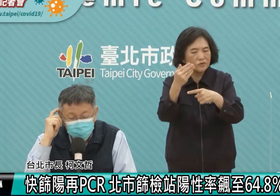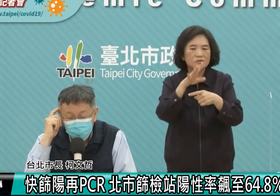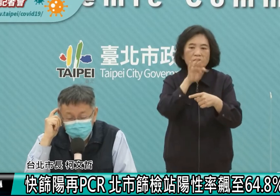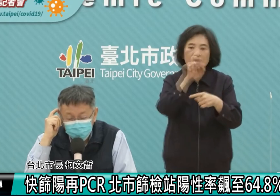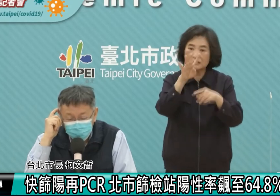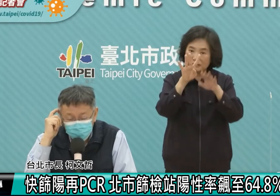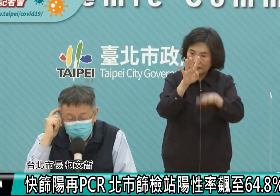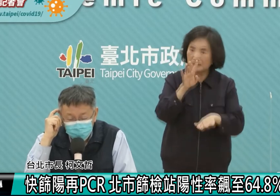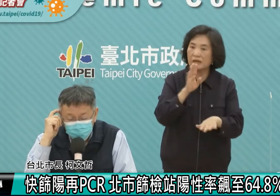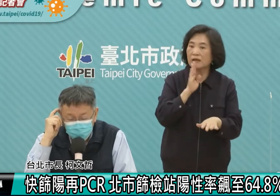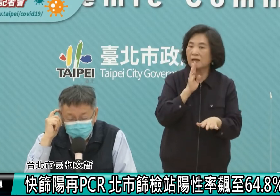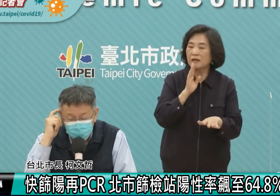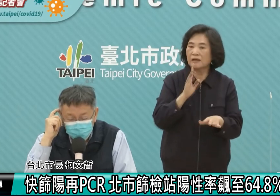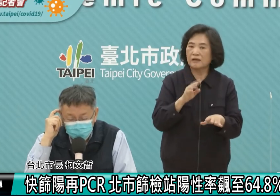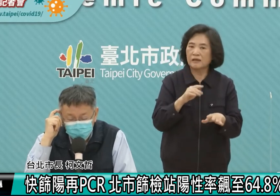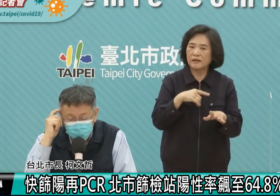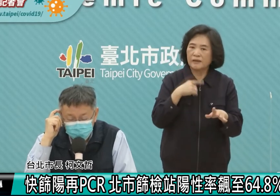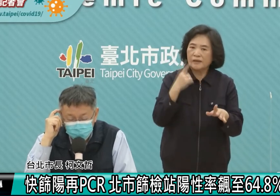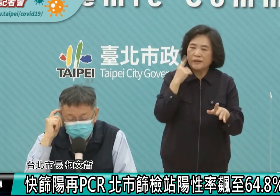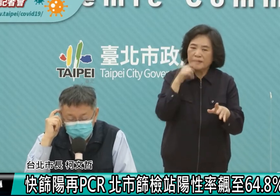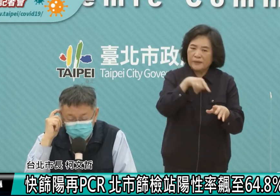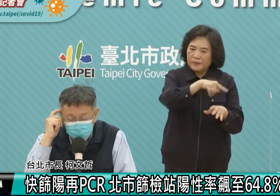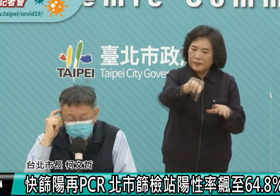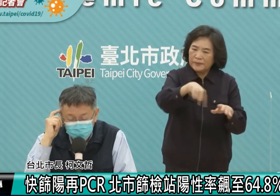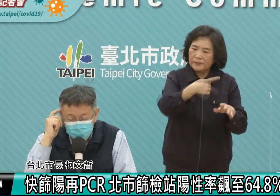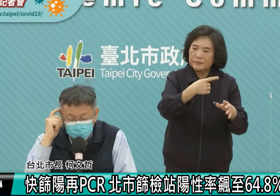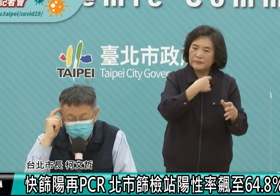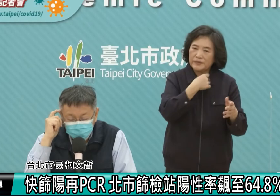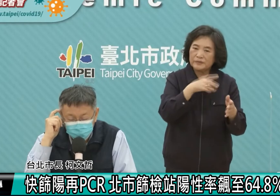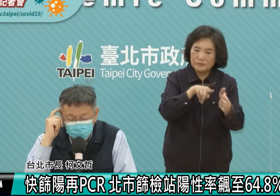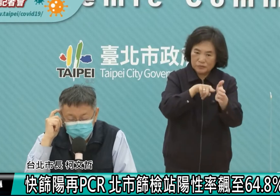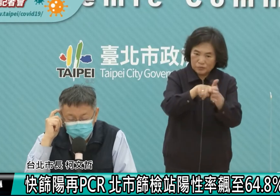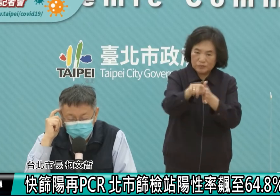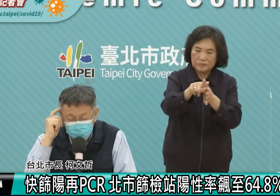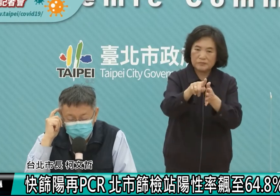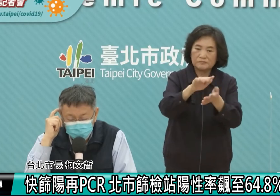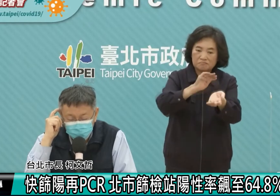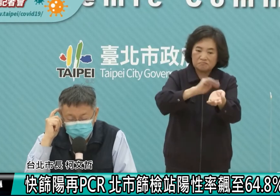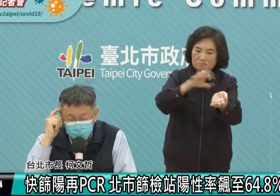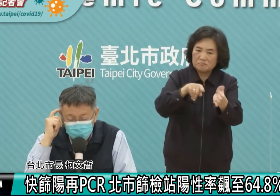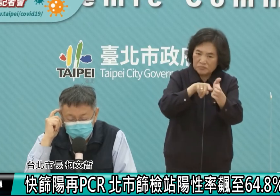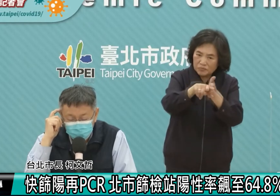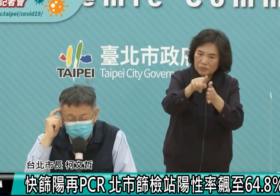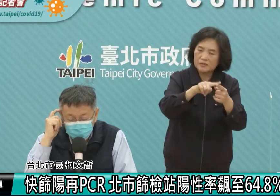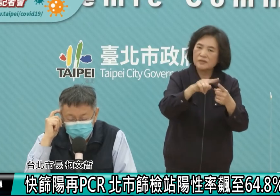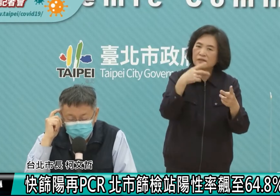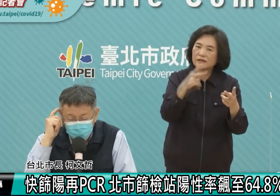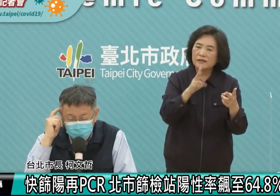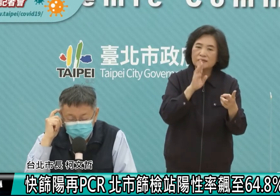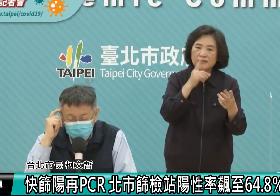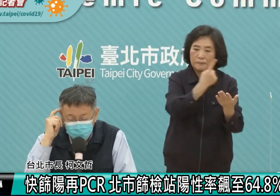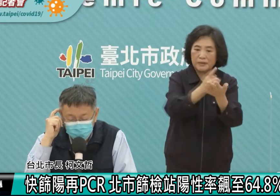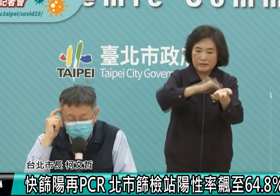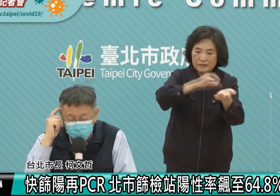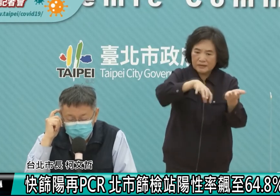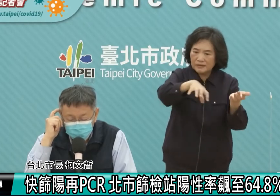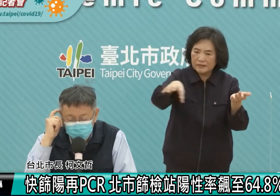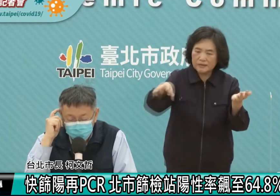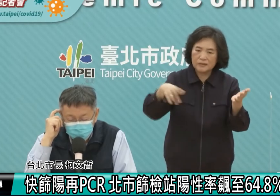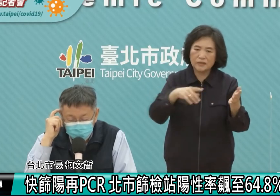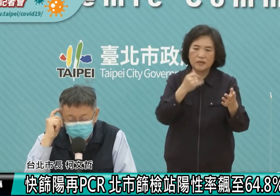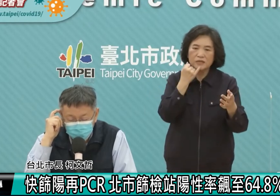以下。这到底是要专门的医院处理，还是每个医院都监看